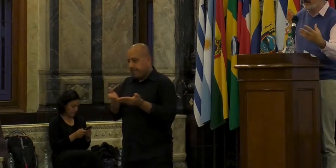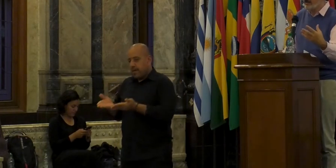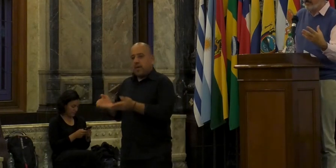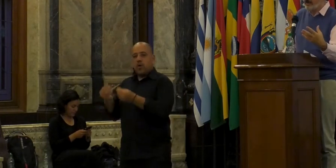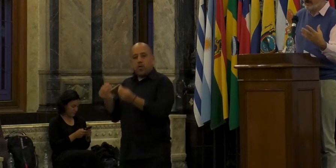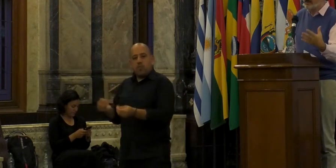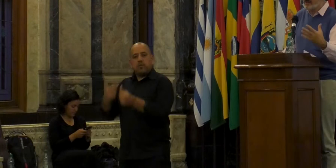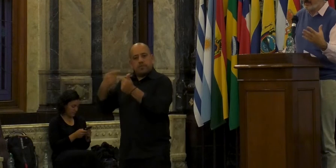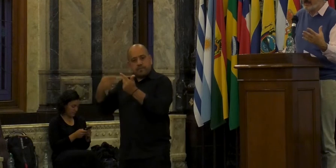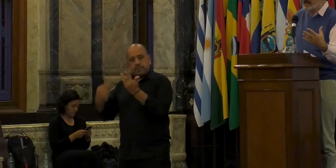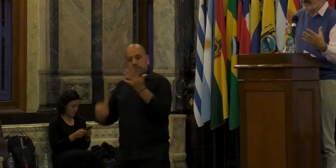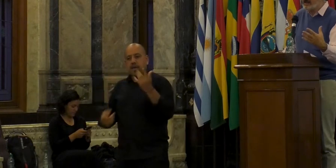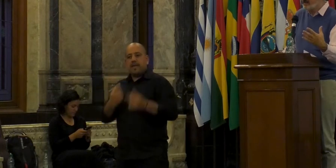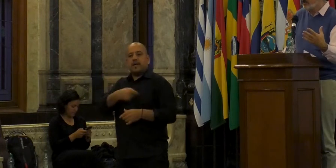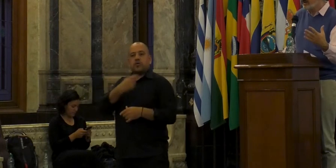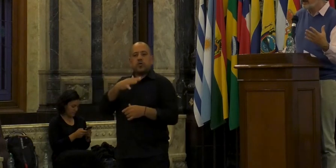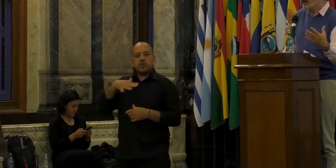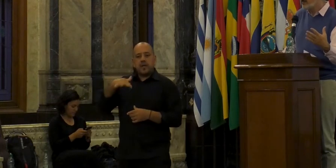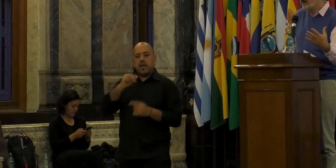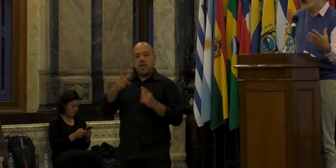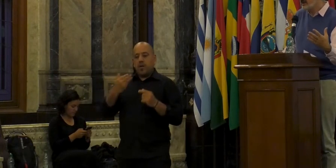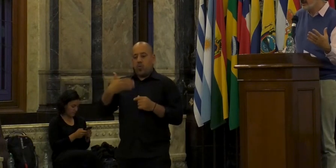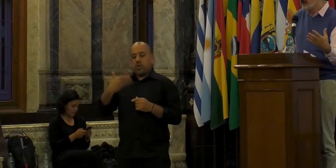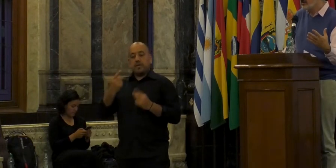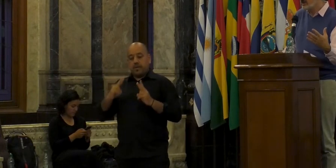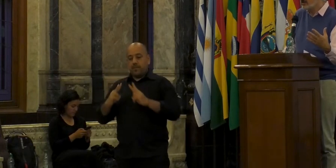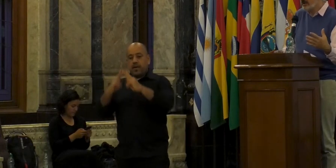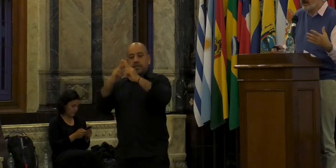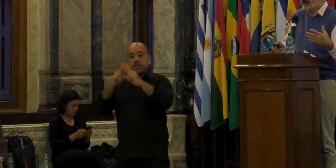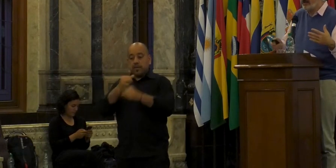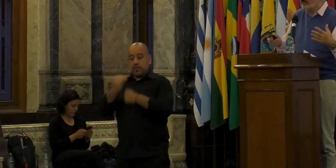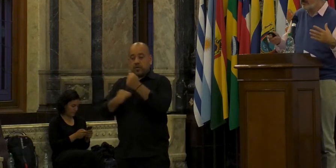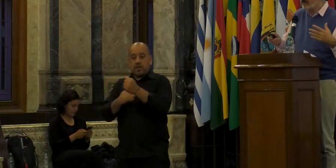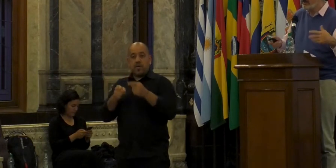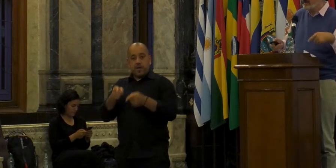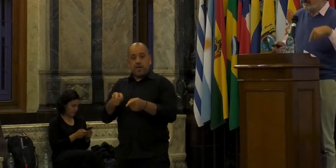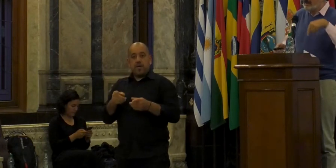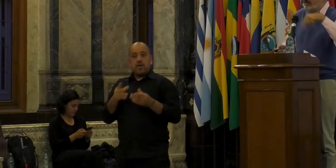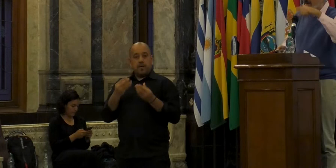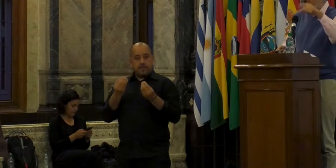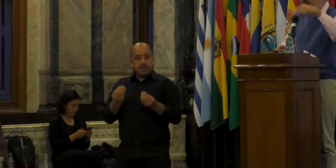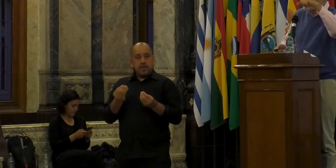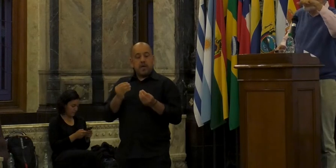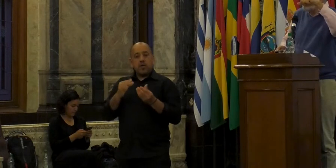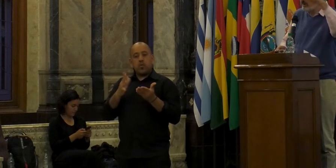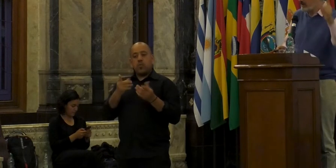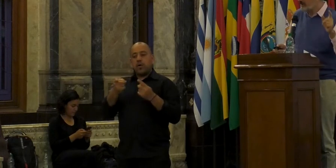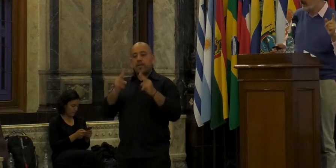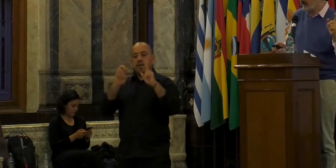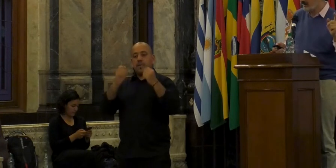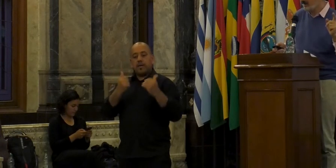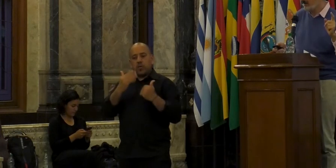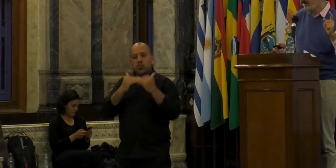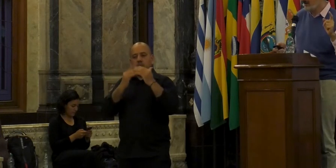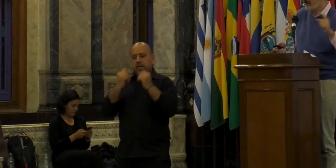central en la socialidad burguesa de París de esos años, que en realidad ha conformado la manera en que están construidas